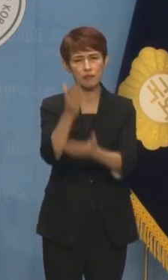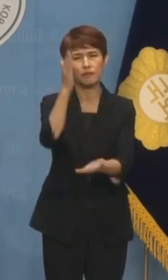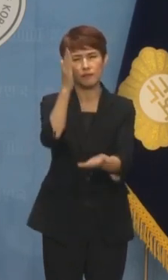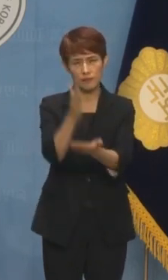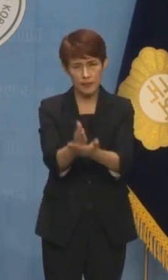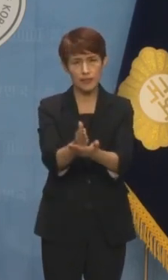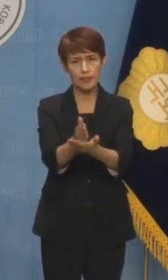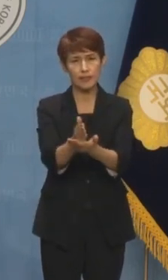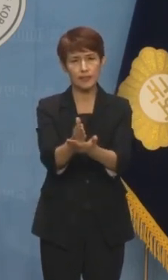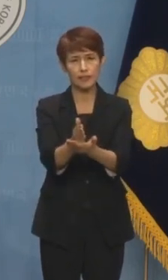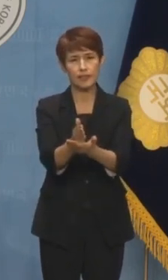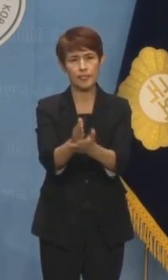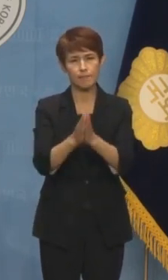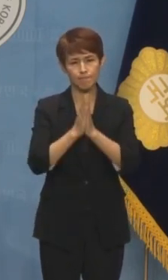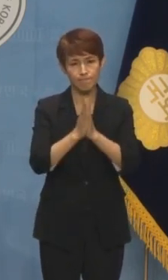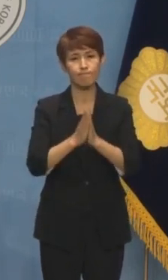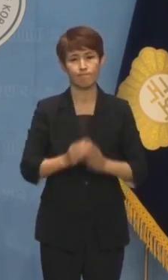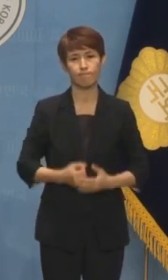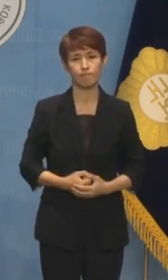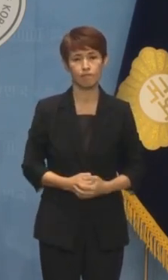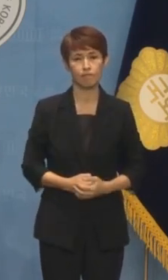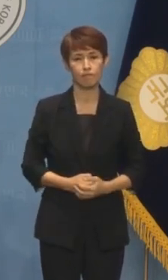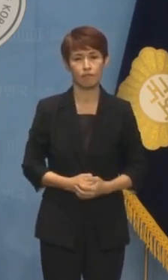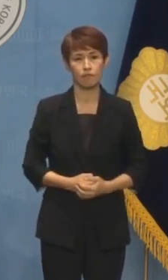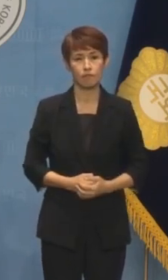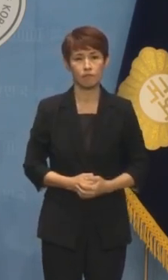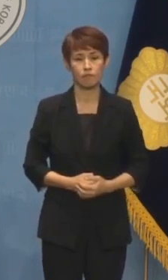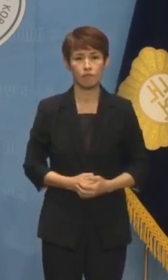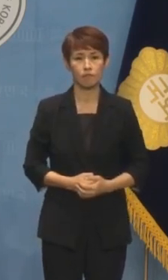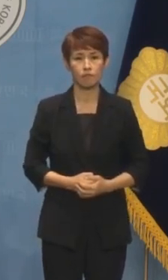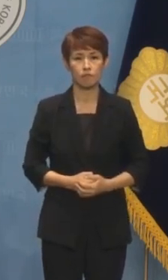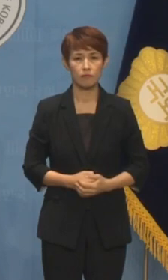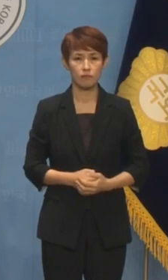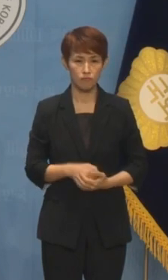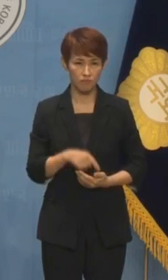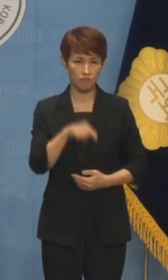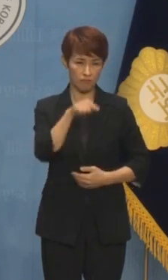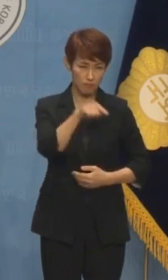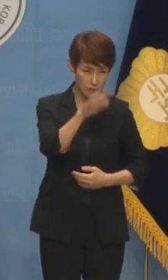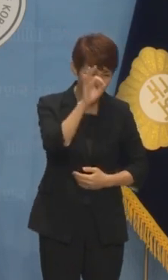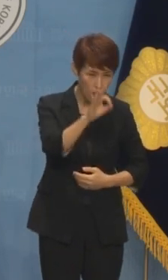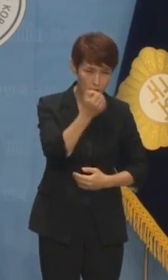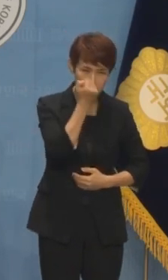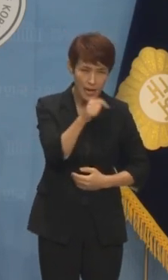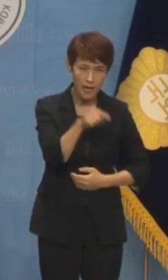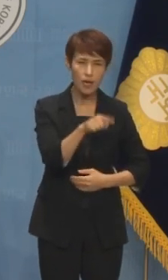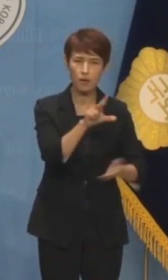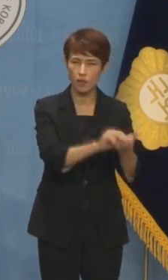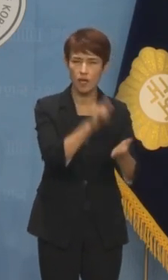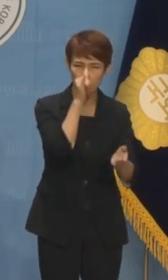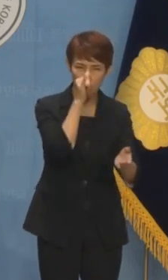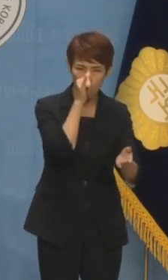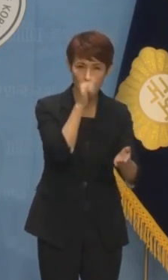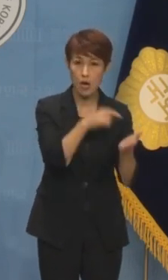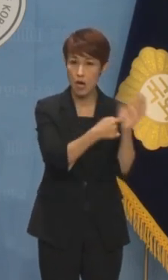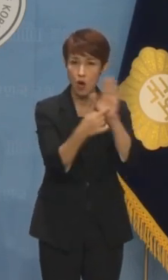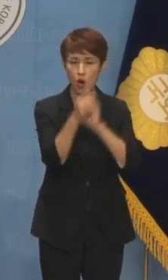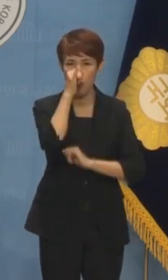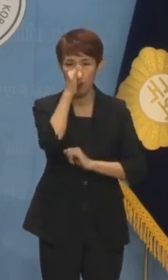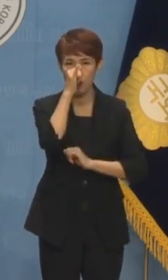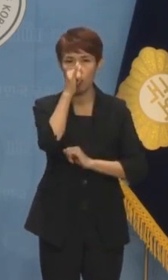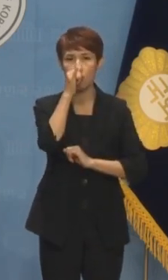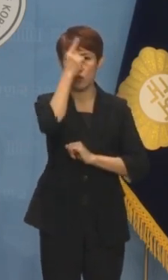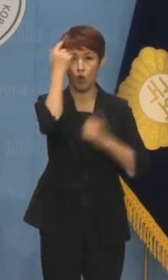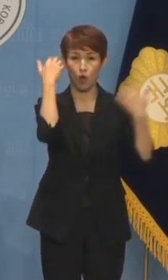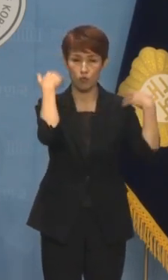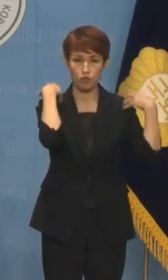다시는 벌어지지 않기를 바랍니다. 아니 땐 굴뚝에 연기가 날 수 없습니다. 정부와 여당의 역사